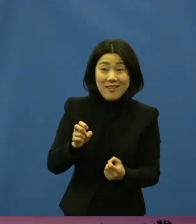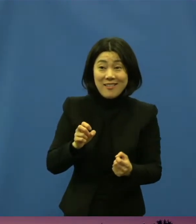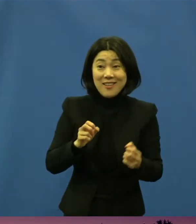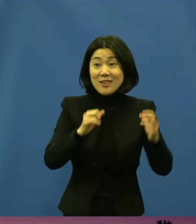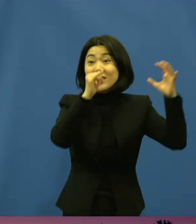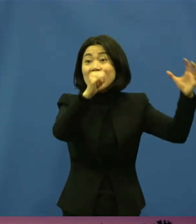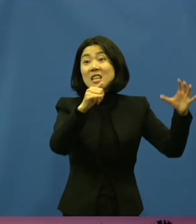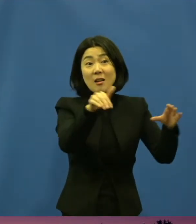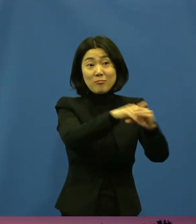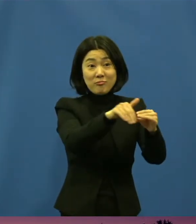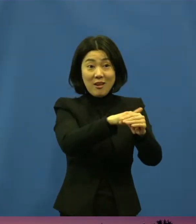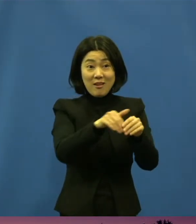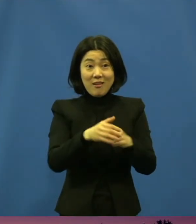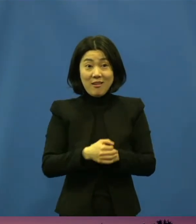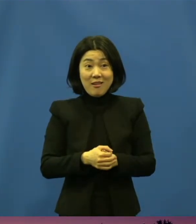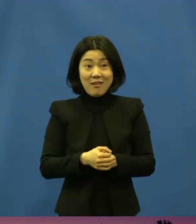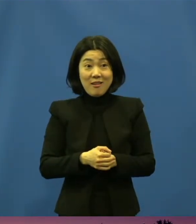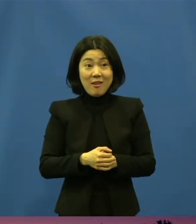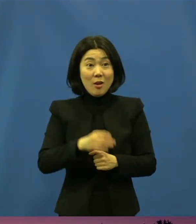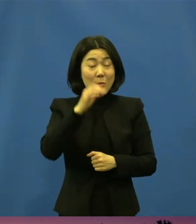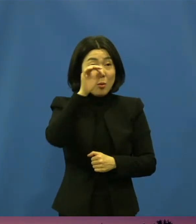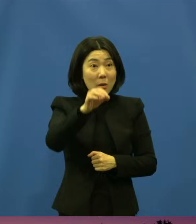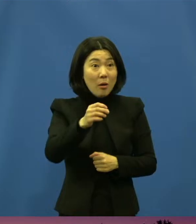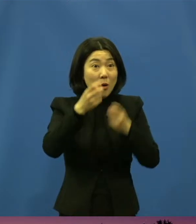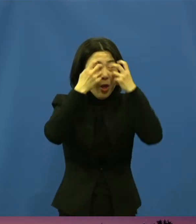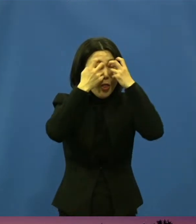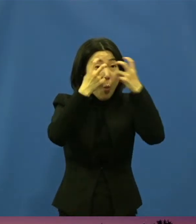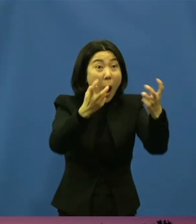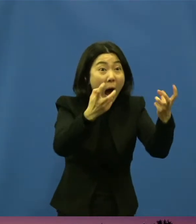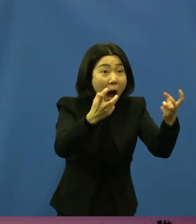그런 것들이 쫙 깔려 있어요.